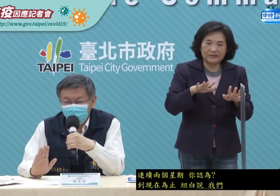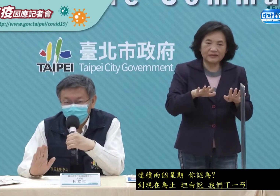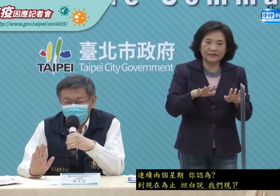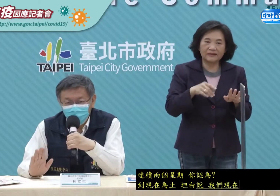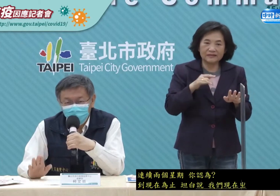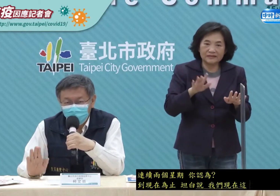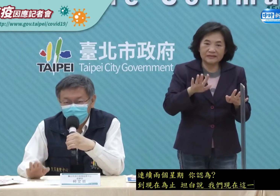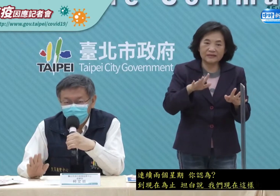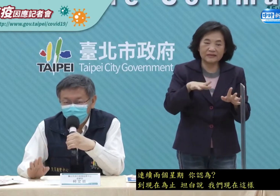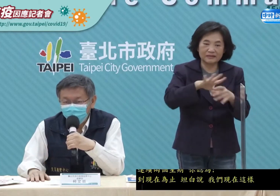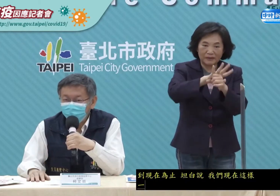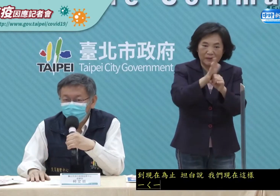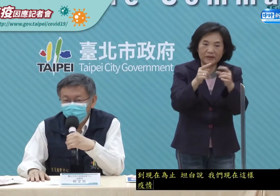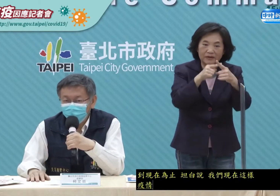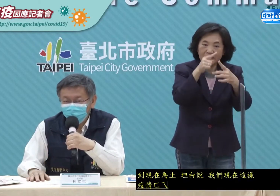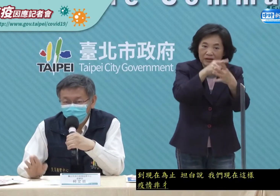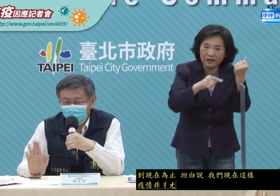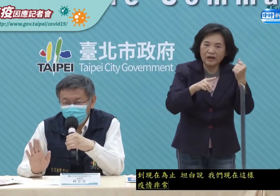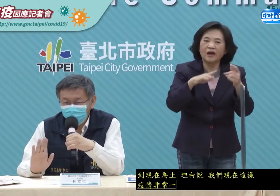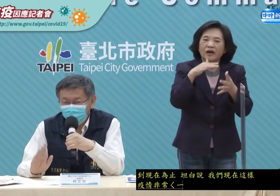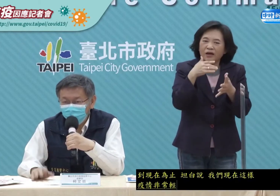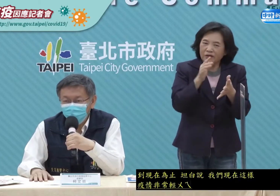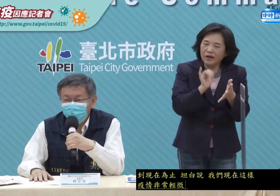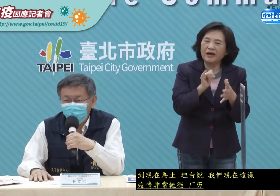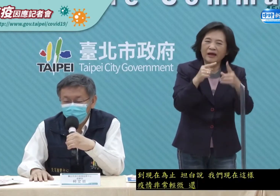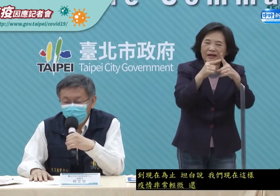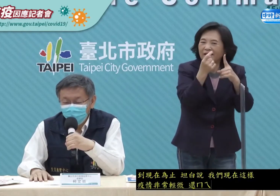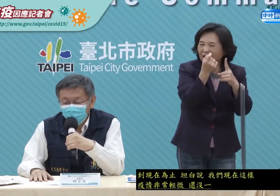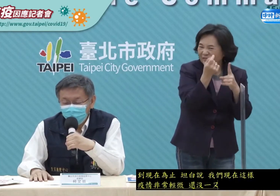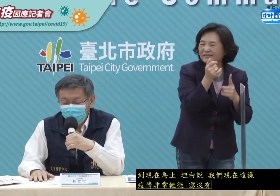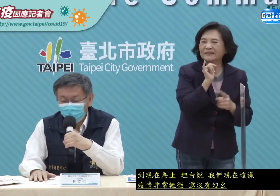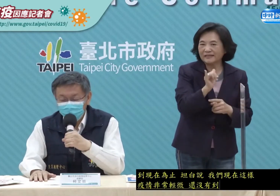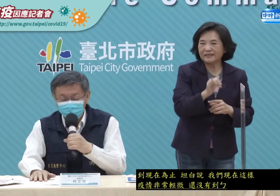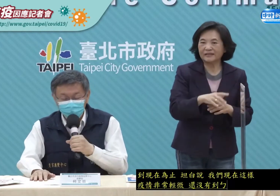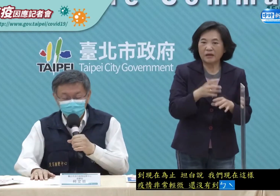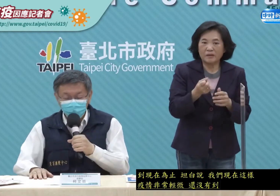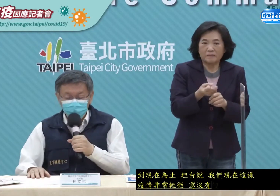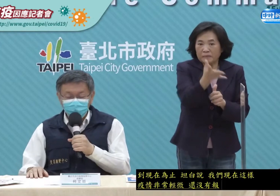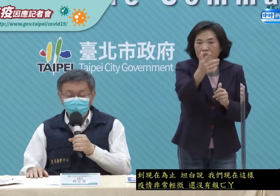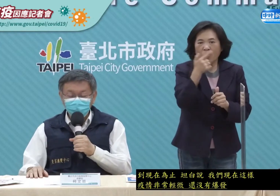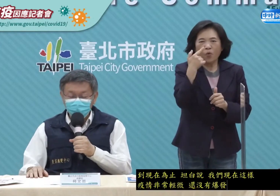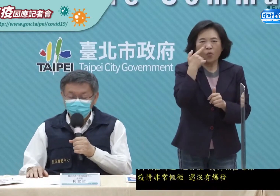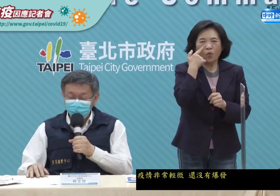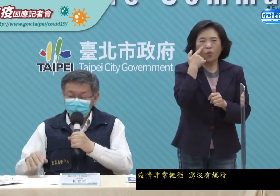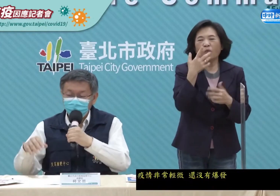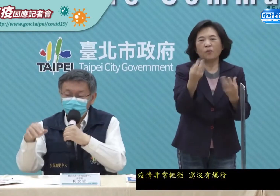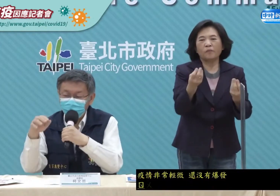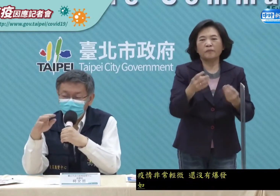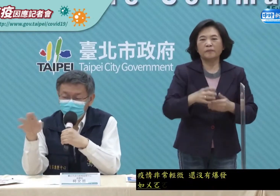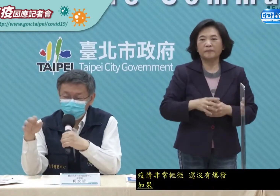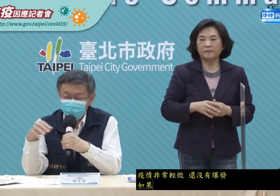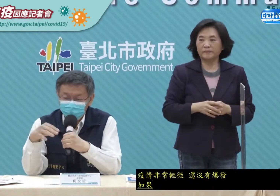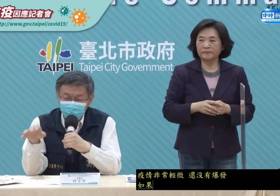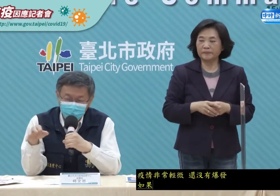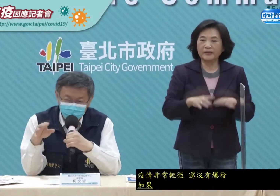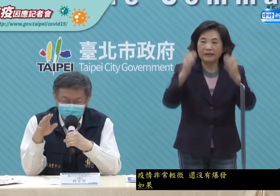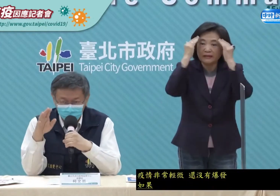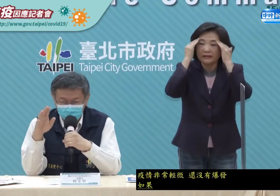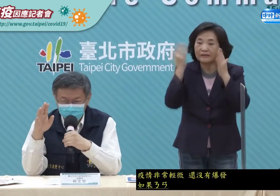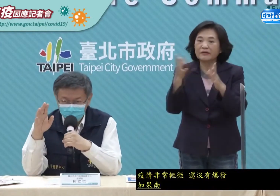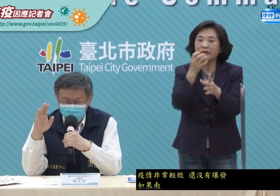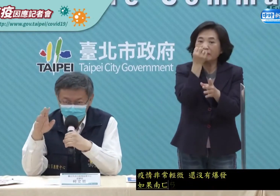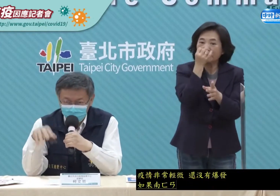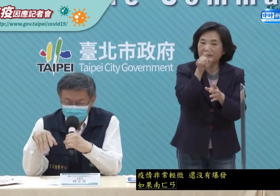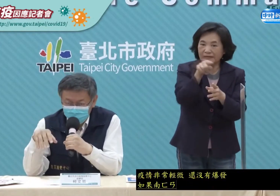还非常轻微，都还没爆发。当然这一段，但是我是讲呢，像南韩跟香港是